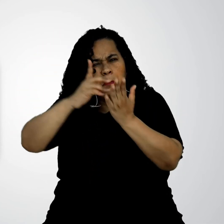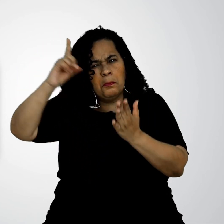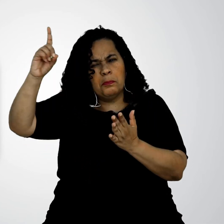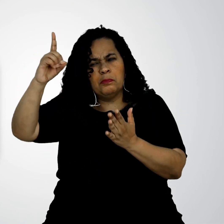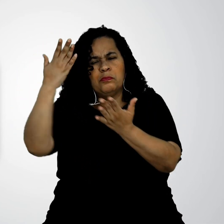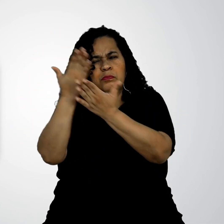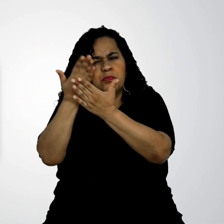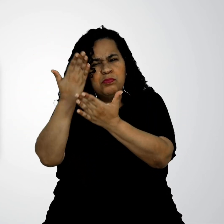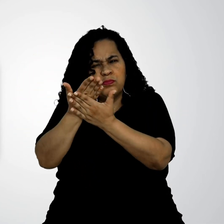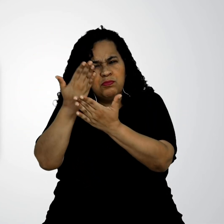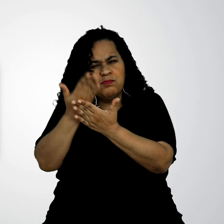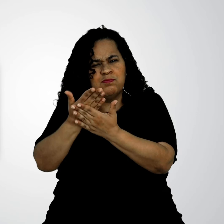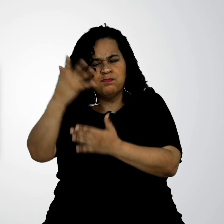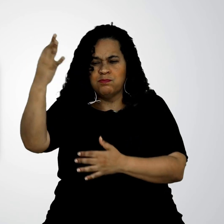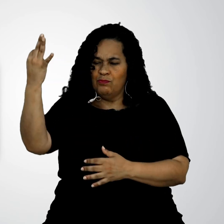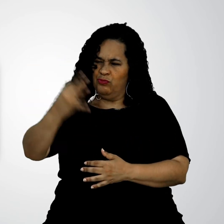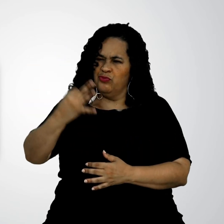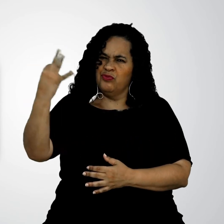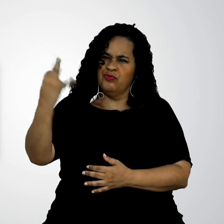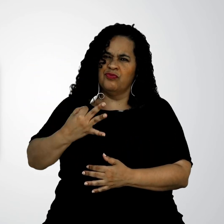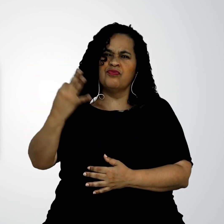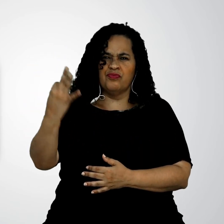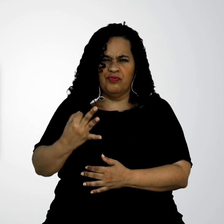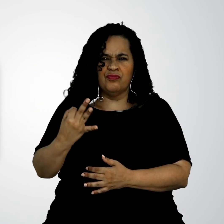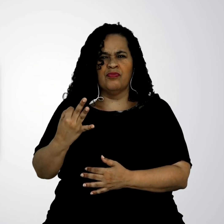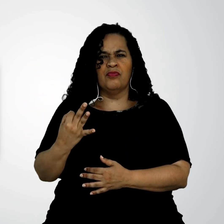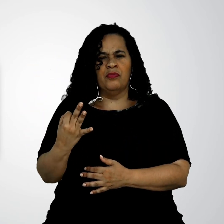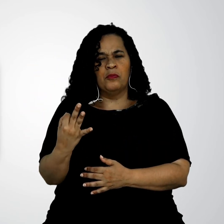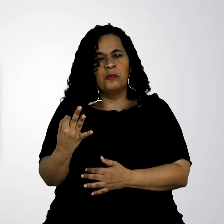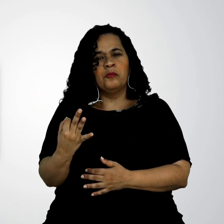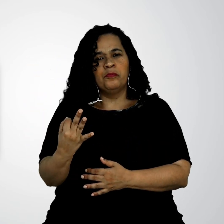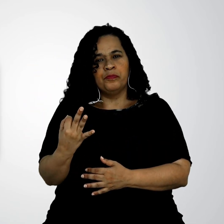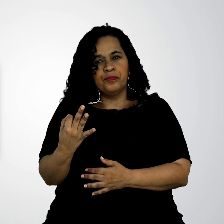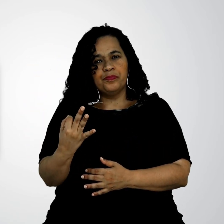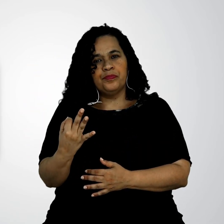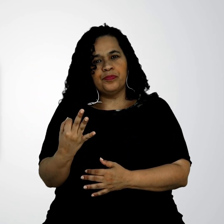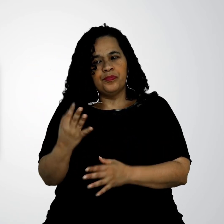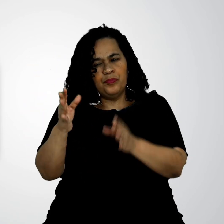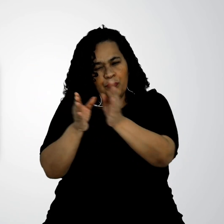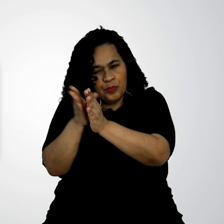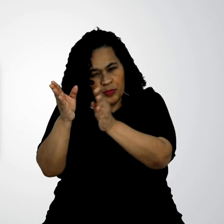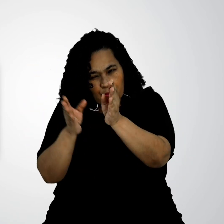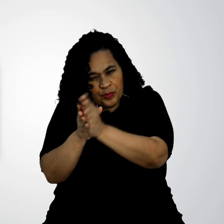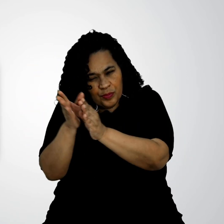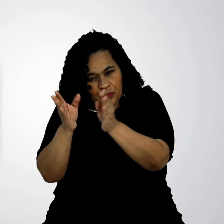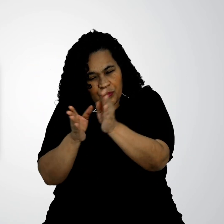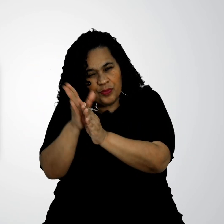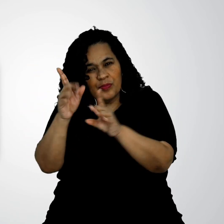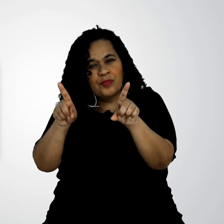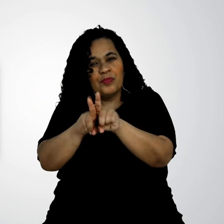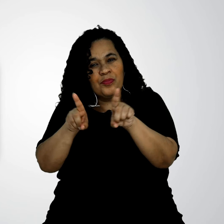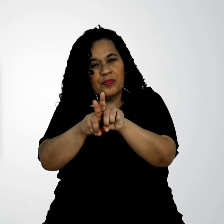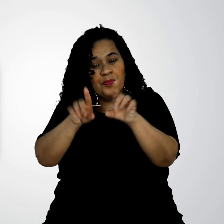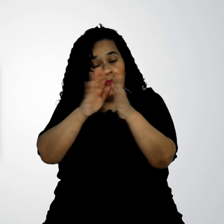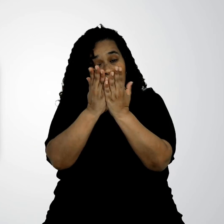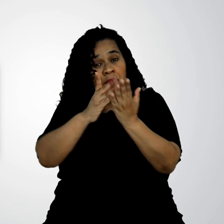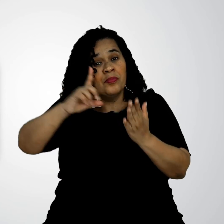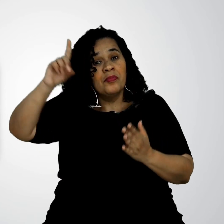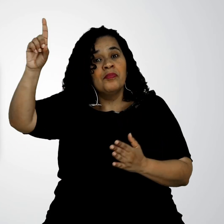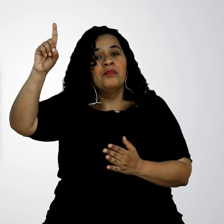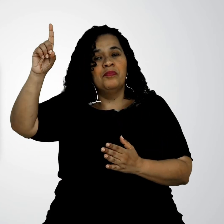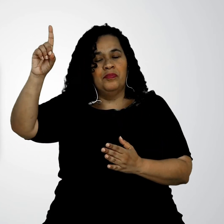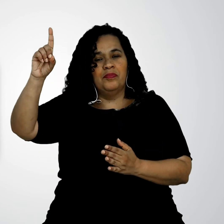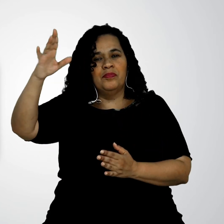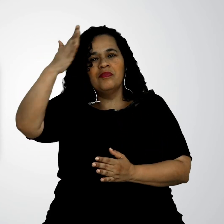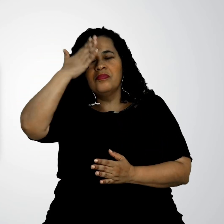filho de maneira sábia, de maneira palatável, né? Como diz a Bíblia, temperada, né? Com sal.